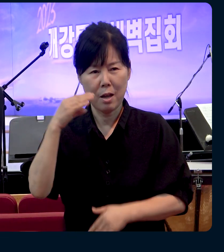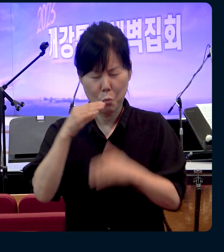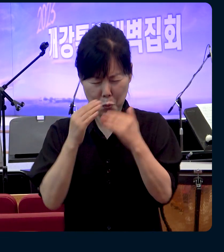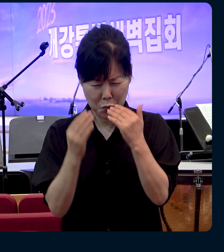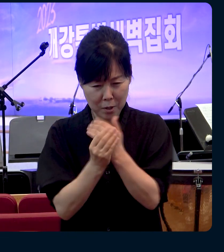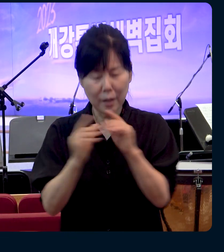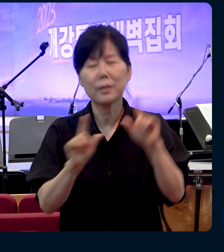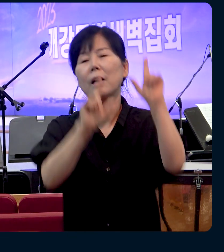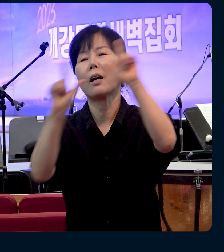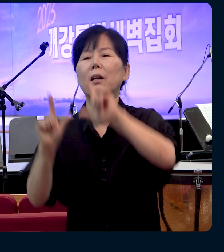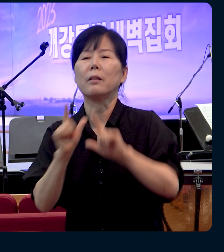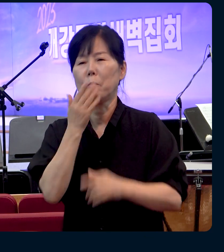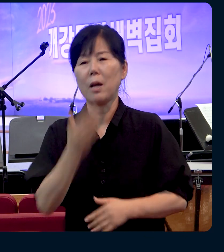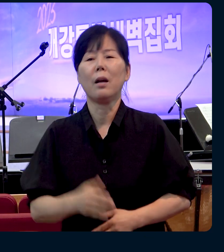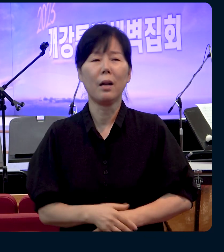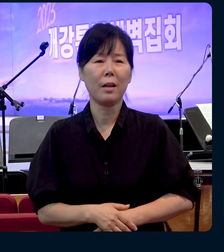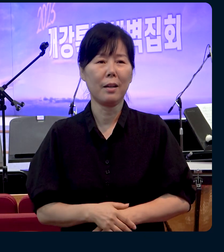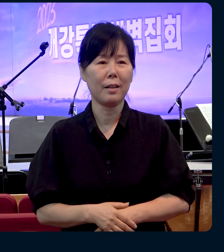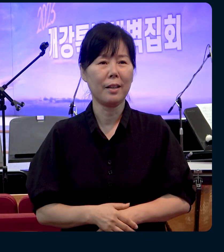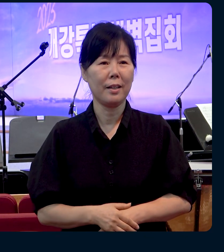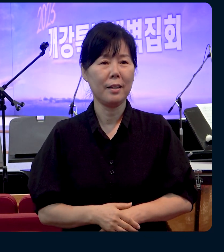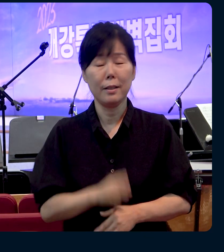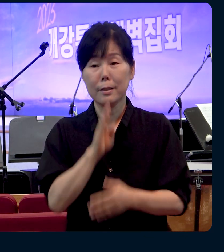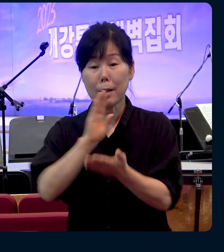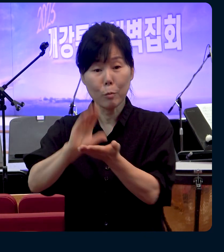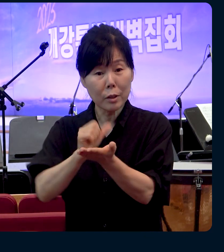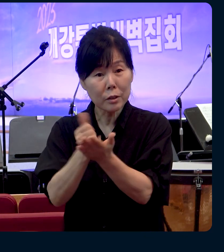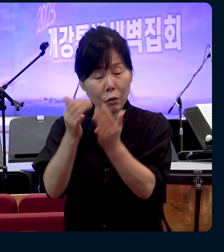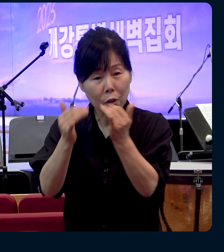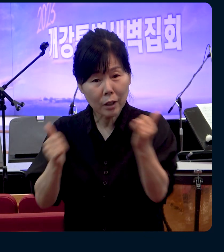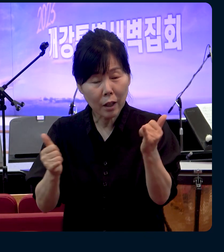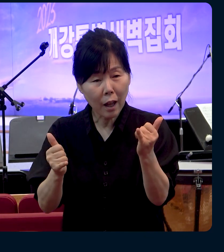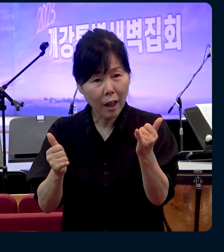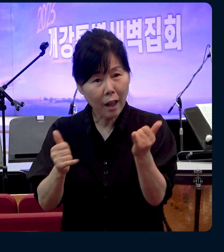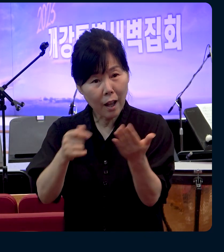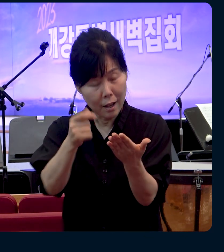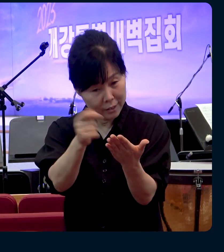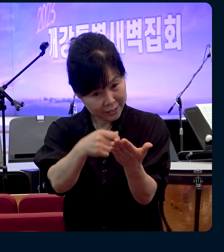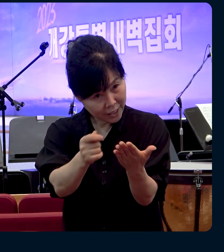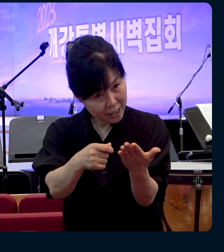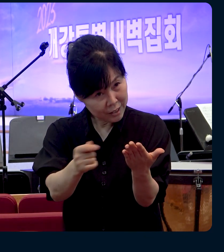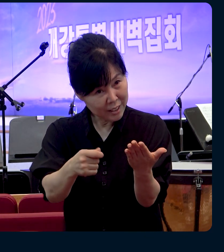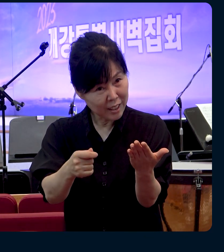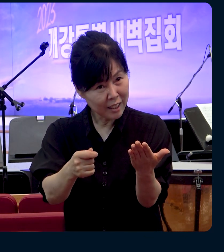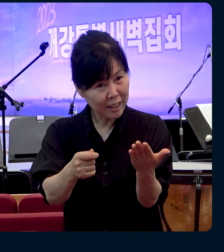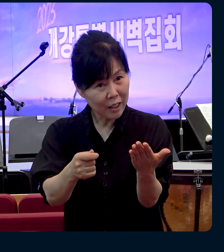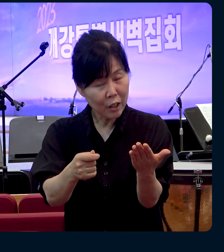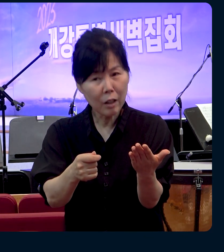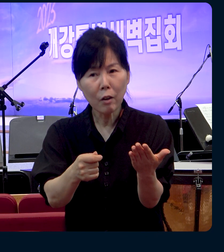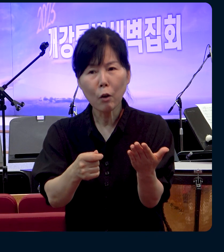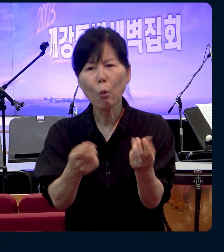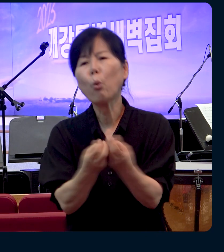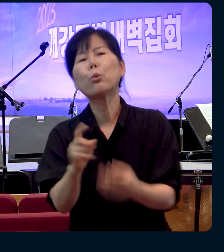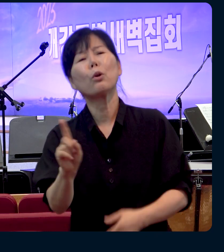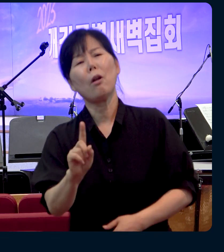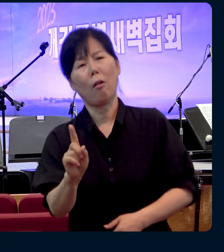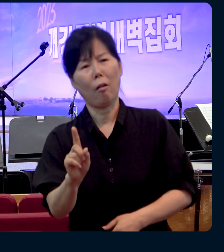있는 것이다. 자, 참된 그리스도인에 대한 스케치. 그러면 어떤